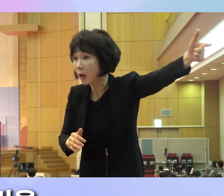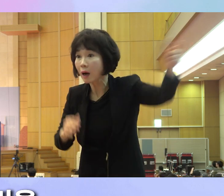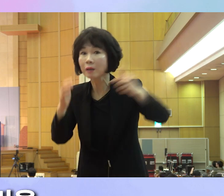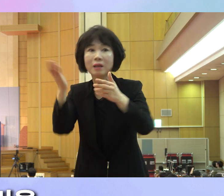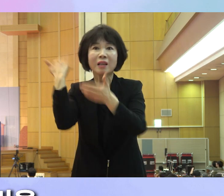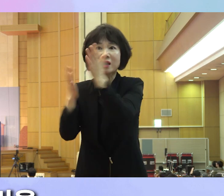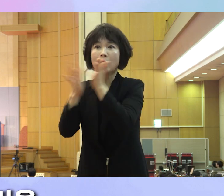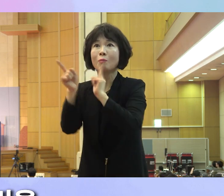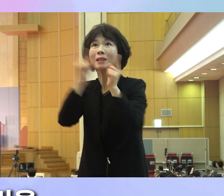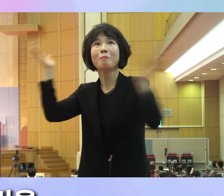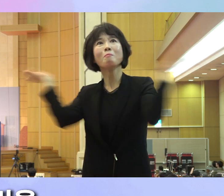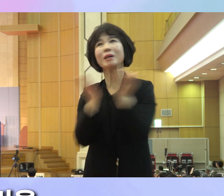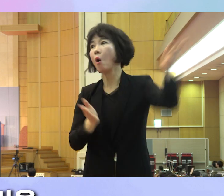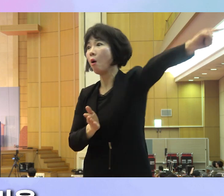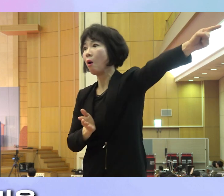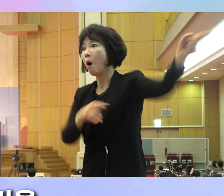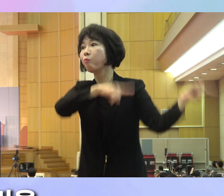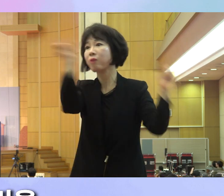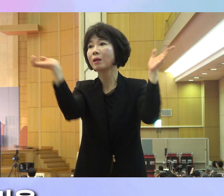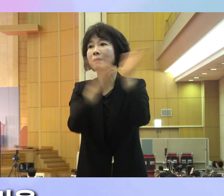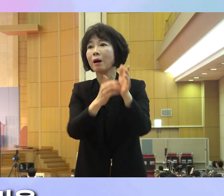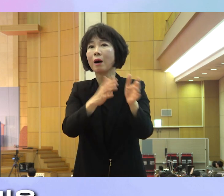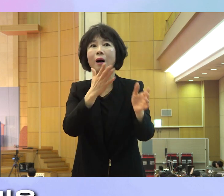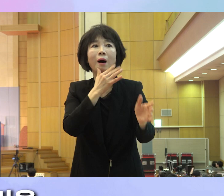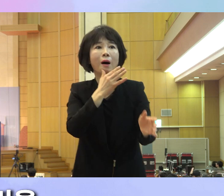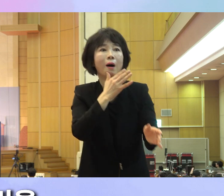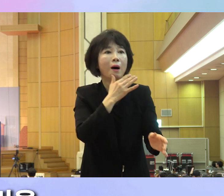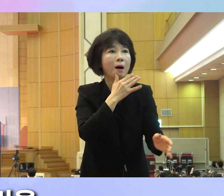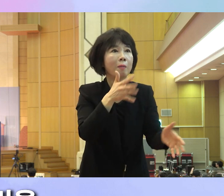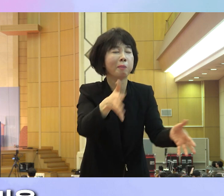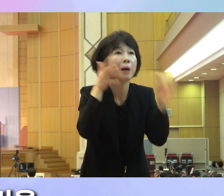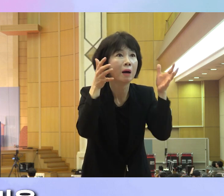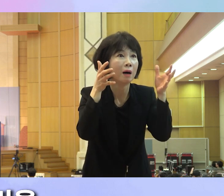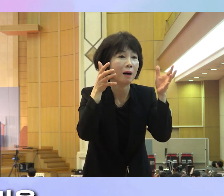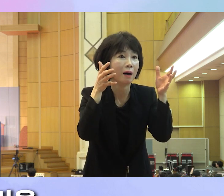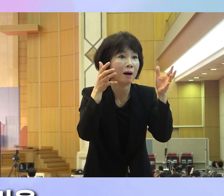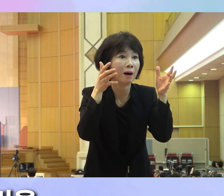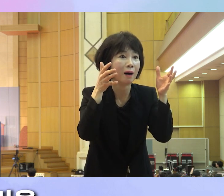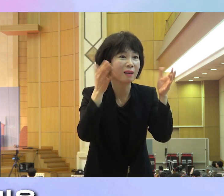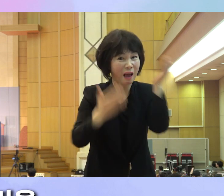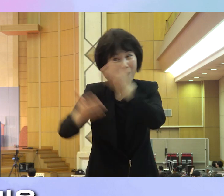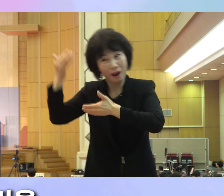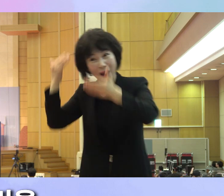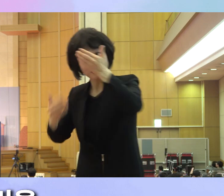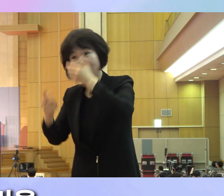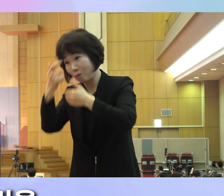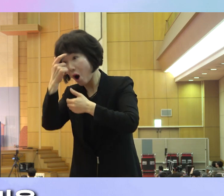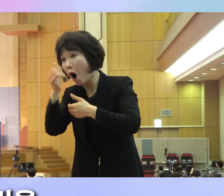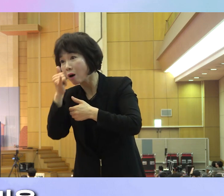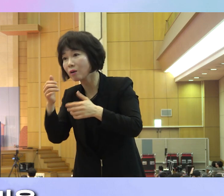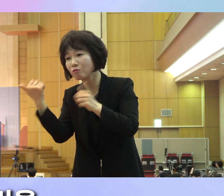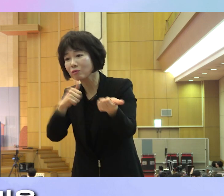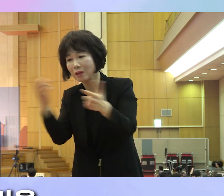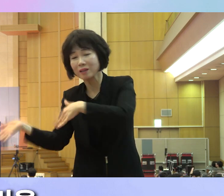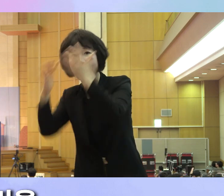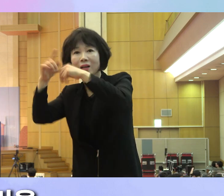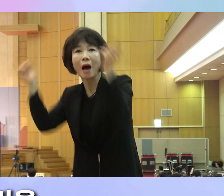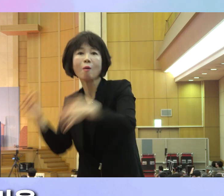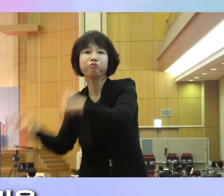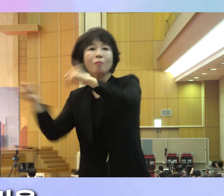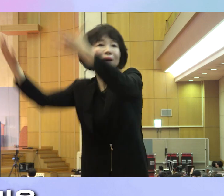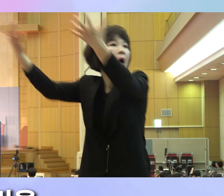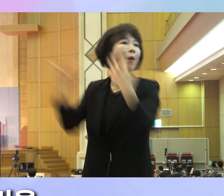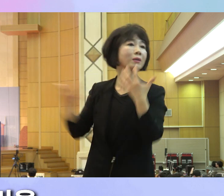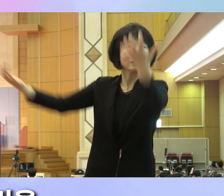말씀대로 주님이 부활하시고 주님 믿었던 사람들이 죽은 자들이 부활했는데 믿지 않는